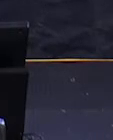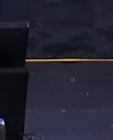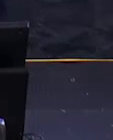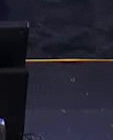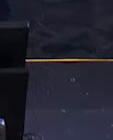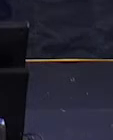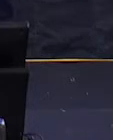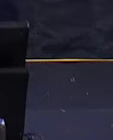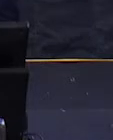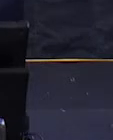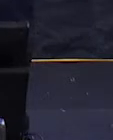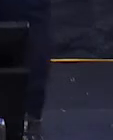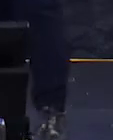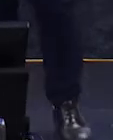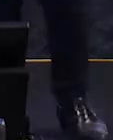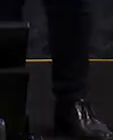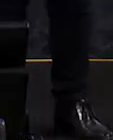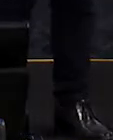135% do que ele era.